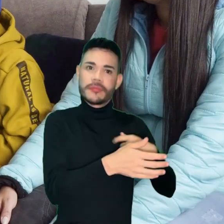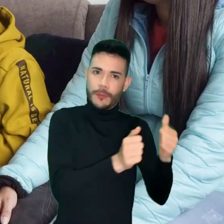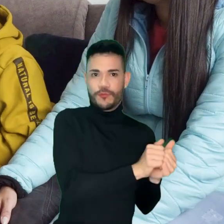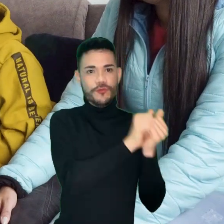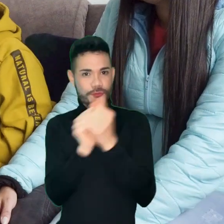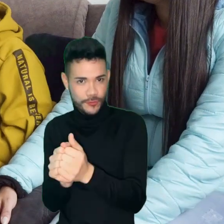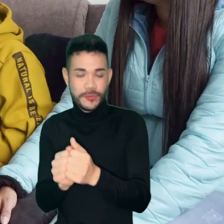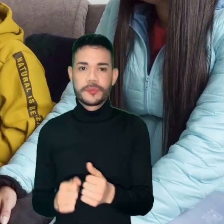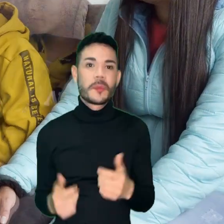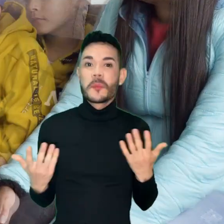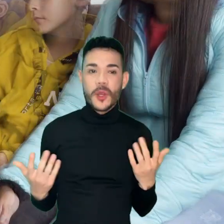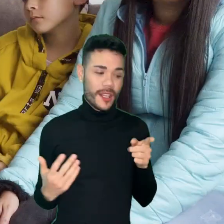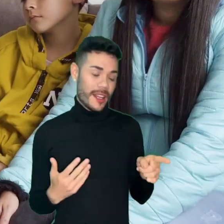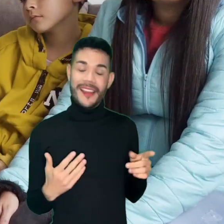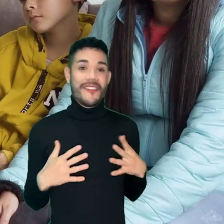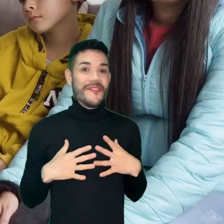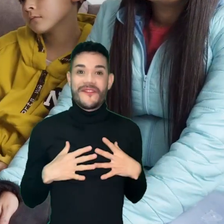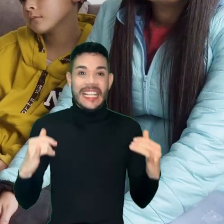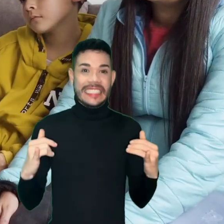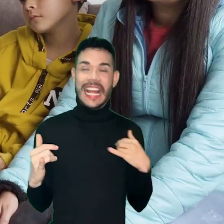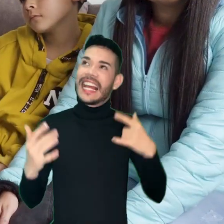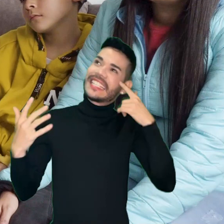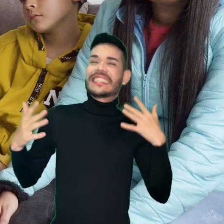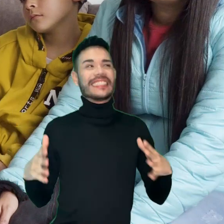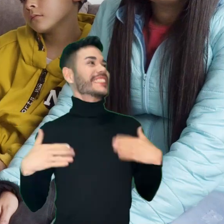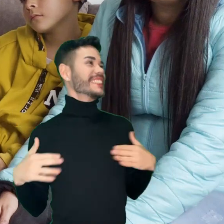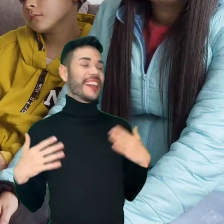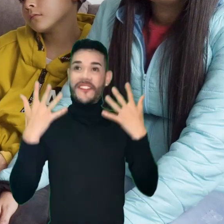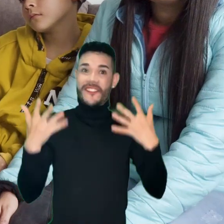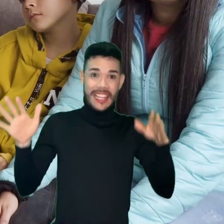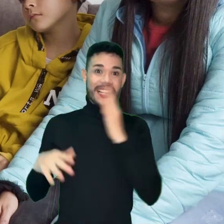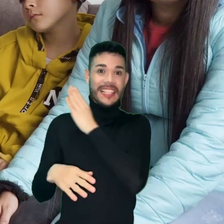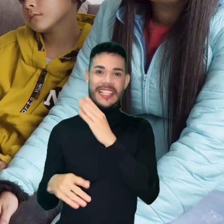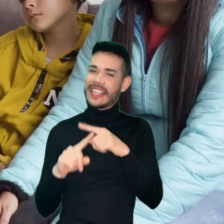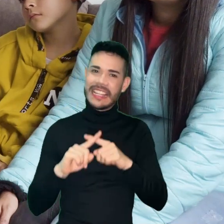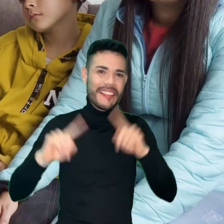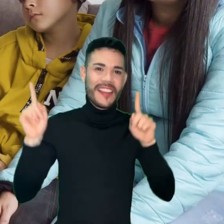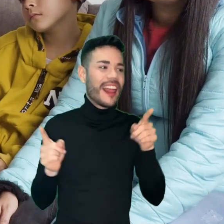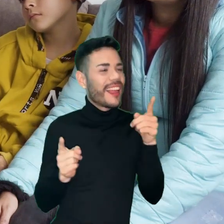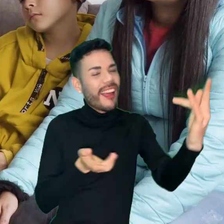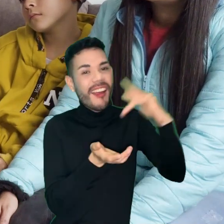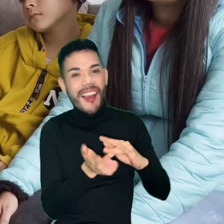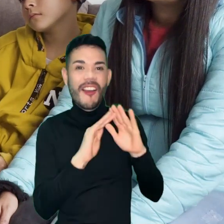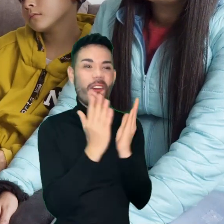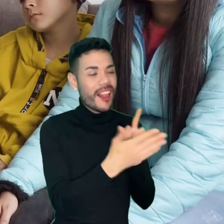y llevarlos. Porque es que la felicidad de cuando ellos llegan de la biblioteca es diferente a la felicidad de cuando llegan, digamos,